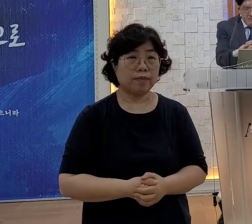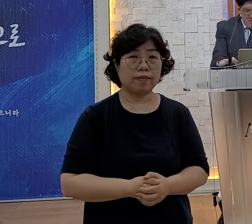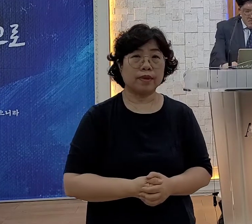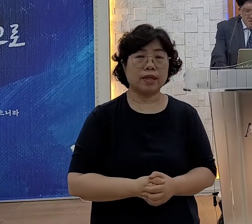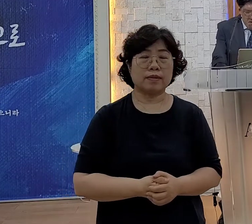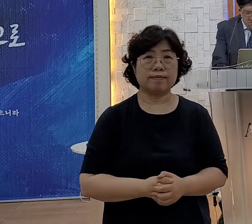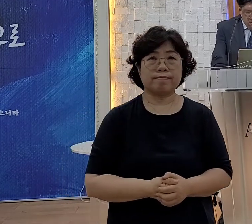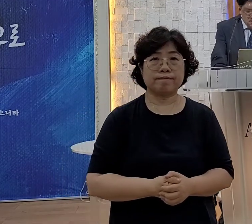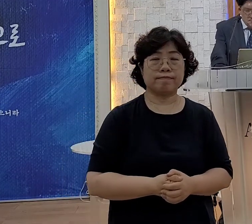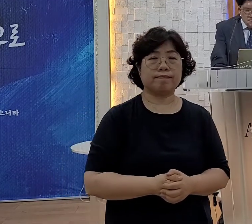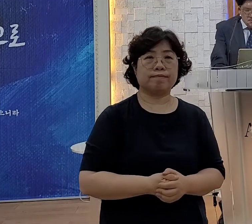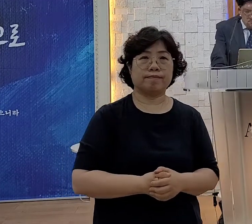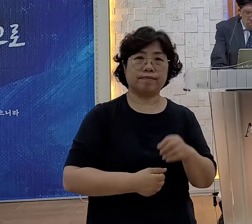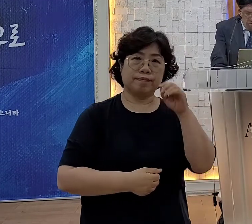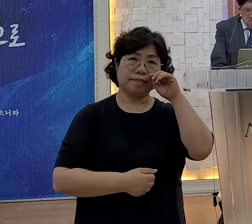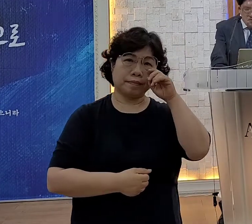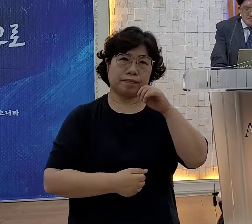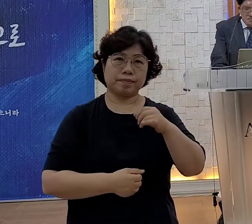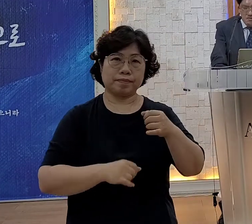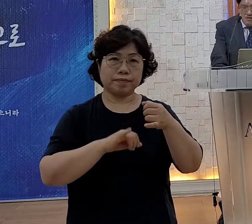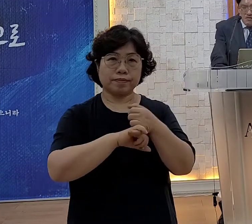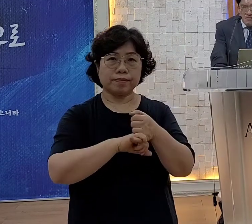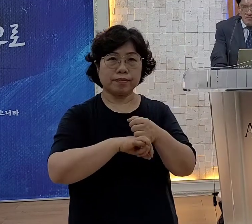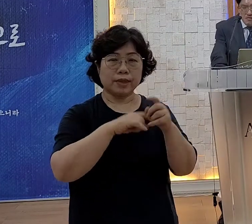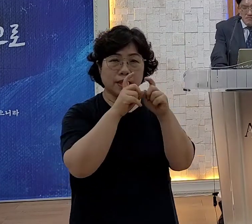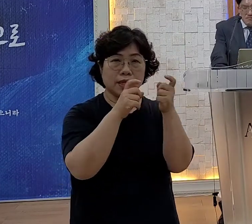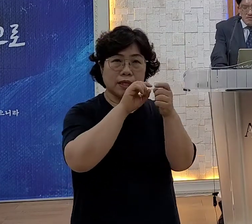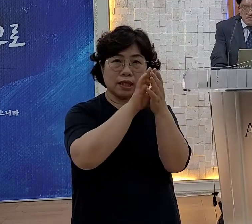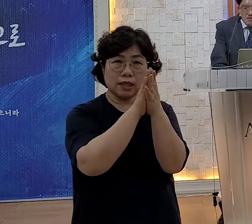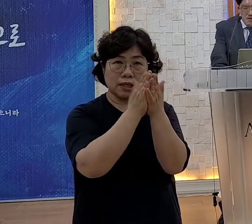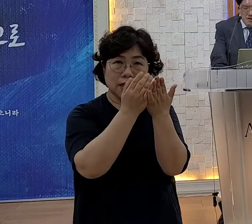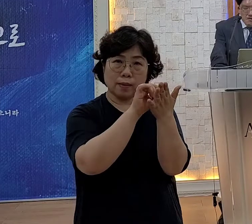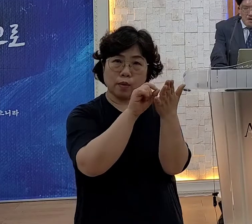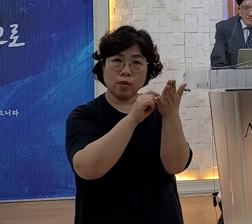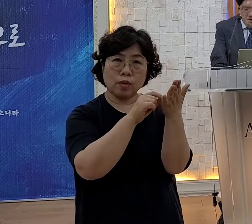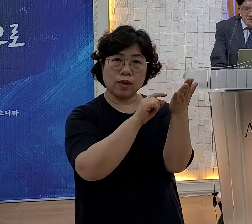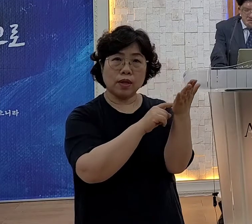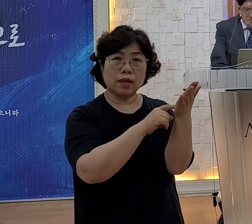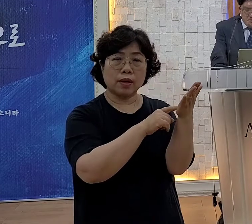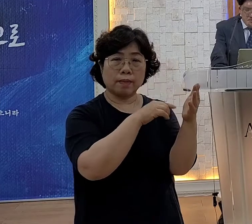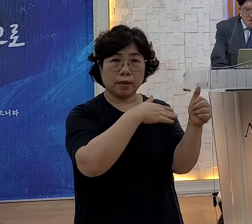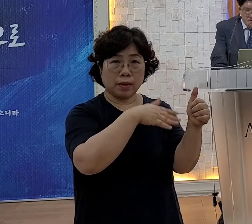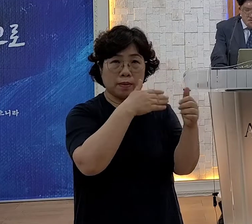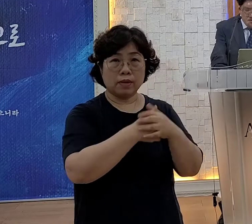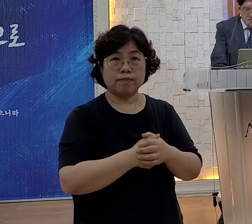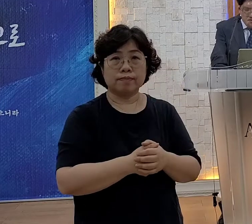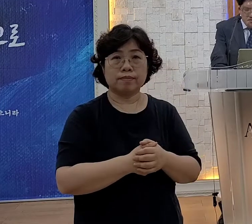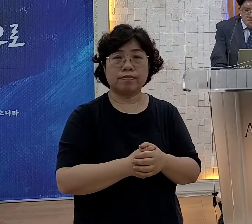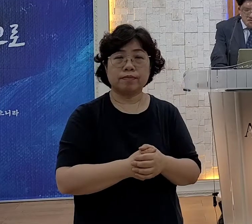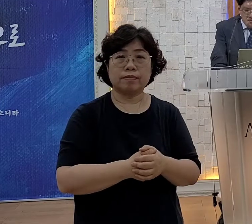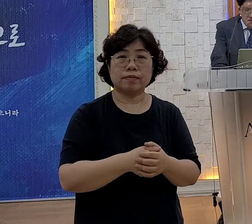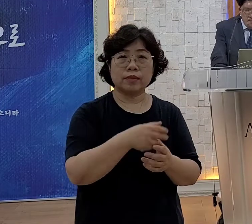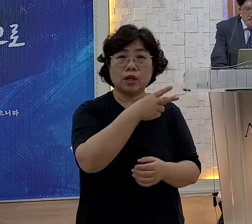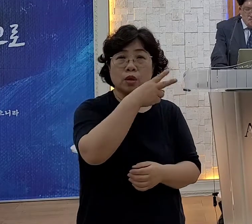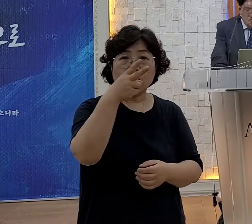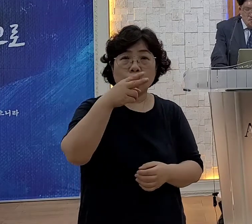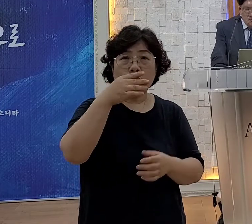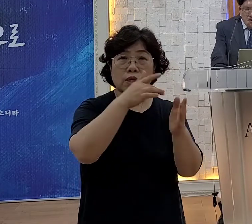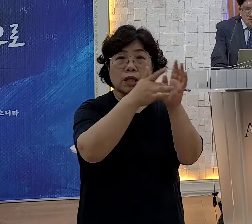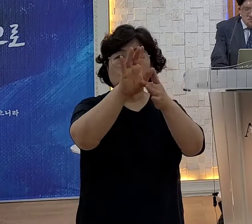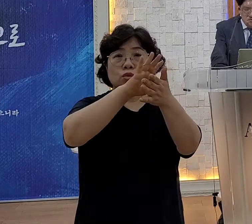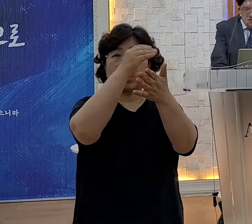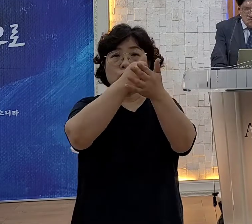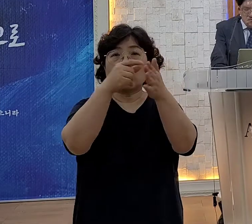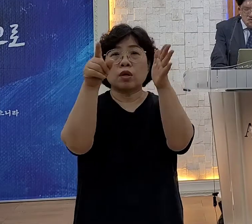보시고 자 자기 책에 있는 분들은 꼭 이렇게 표시를 하셔야 됩니다. 로마서 3장 22절 다 같이 읽습니다. 시작.